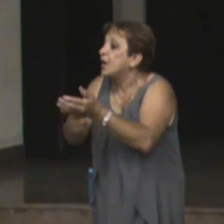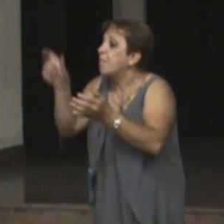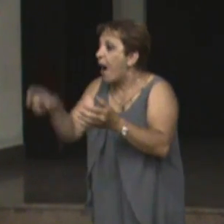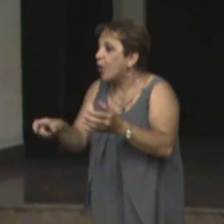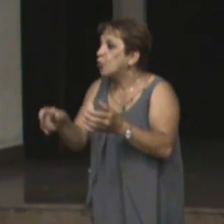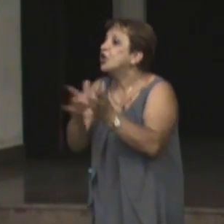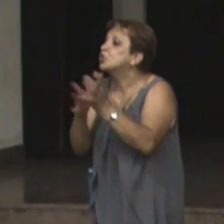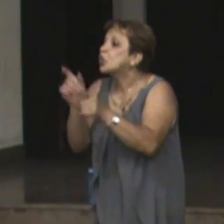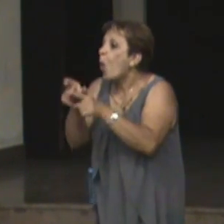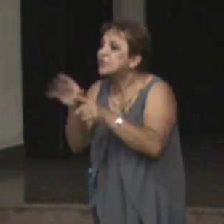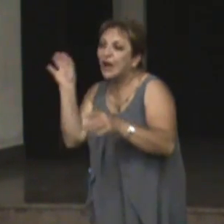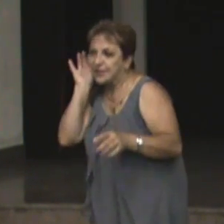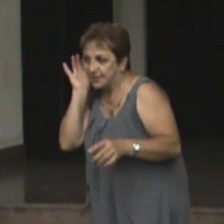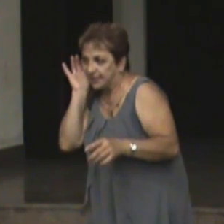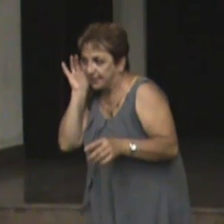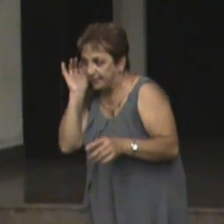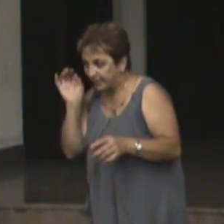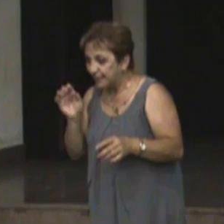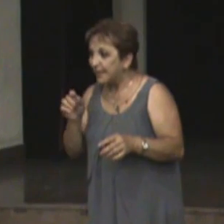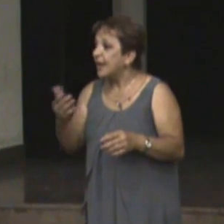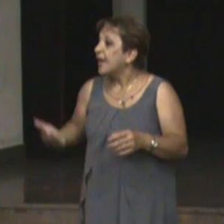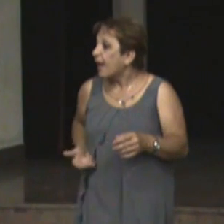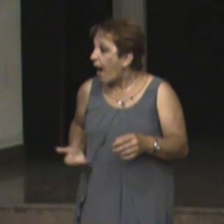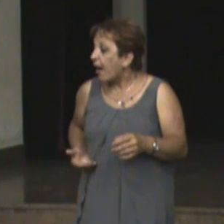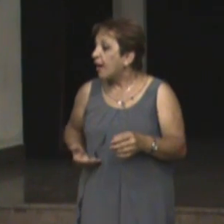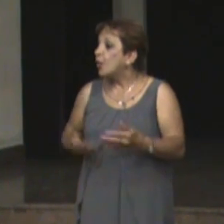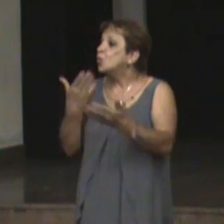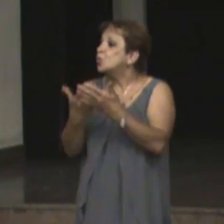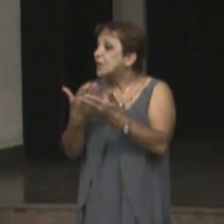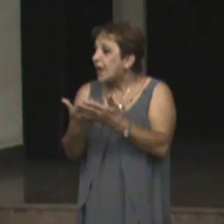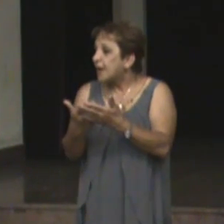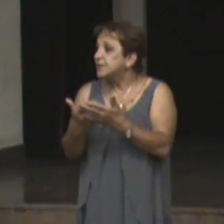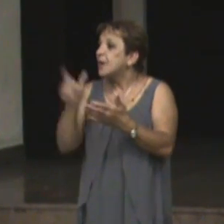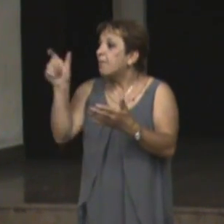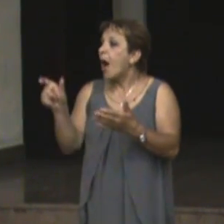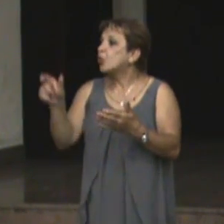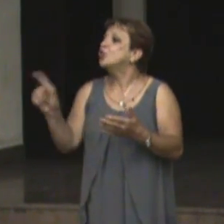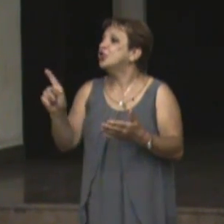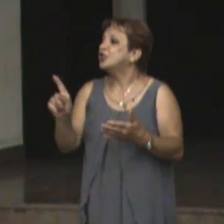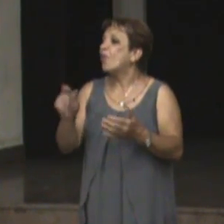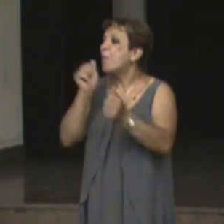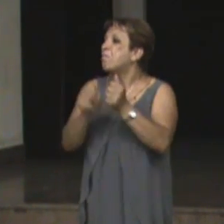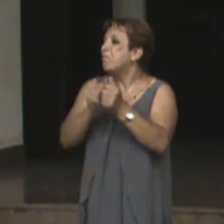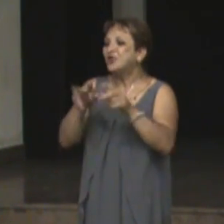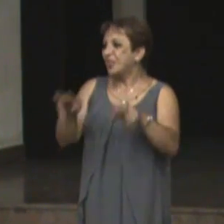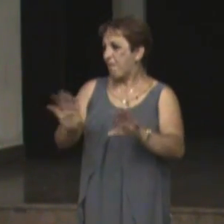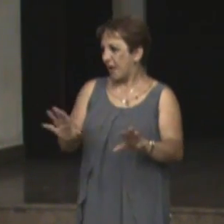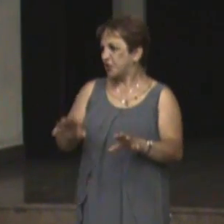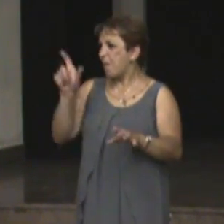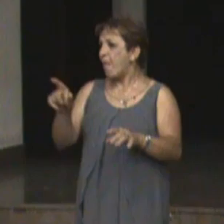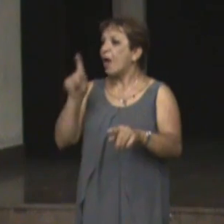կյանքում։ Իհարկե, կյանքը ցույց է տալիս, որ միշտ չի, որ այդպես է լինում։